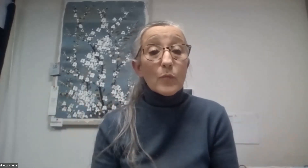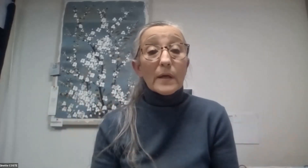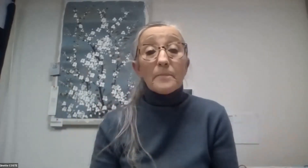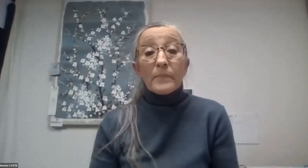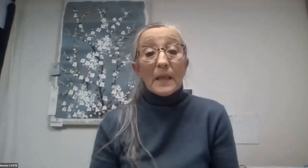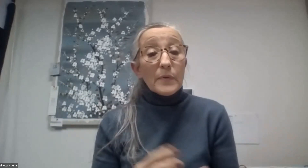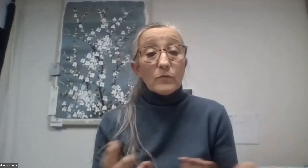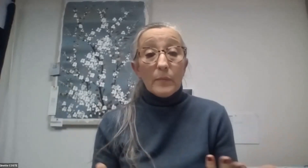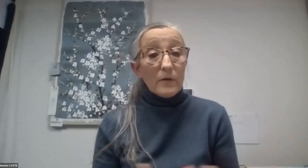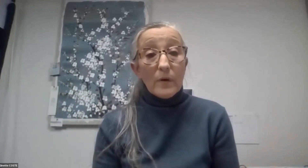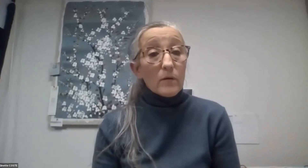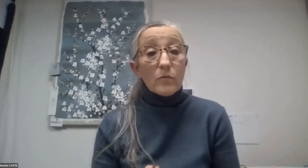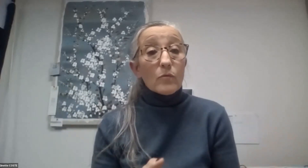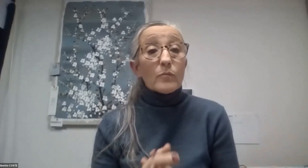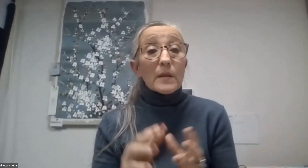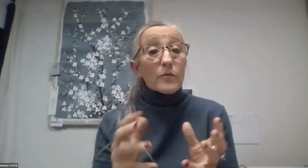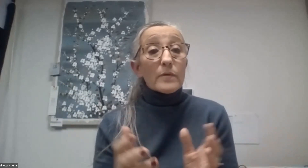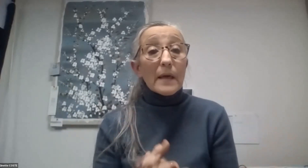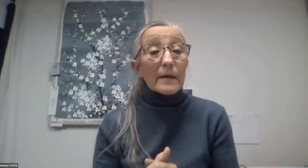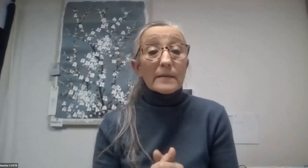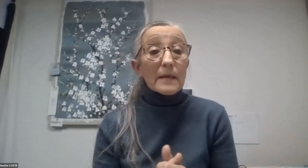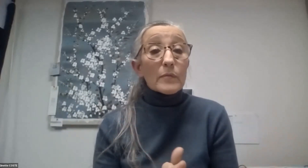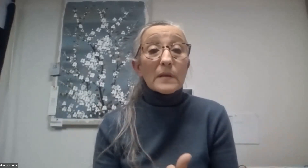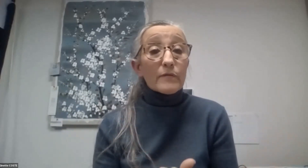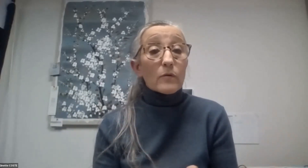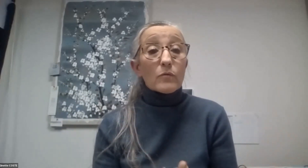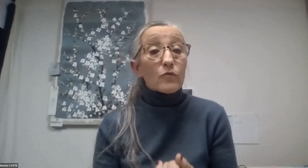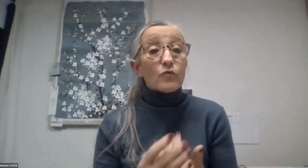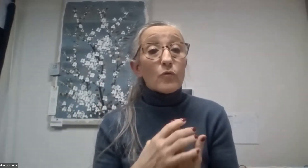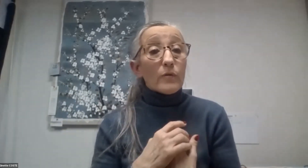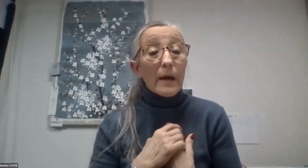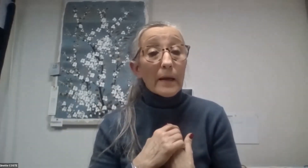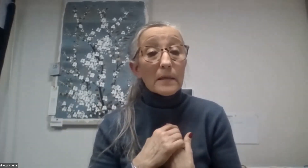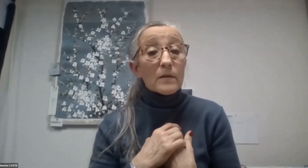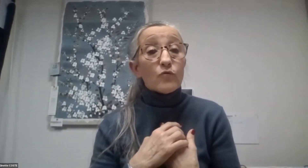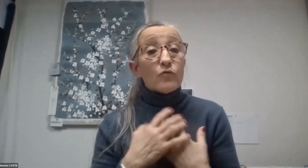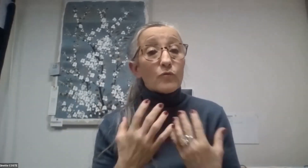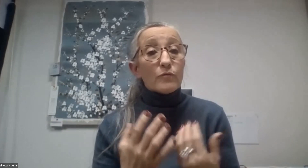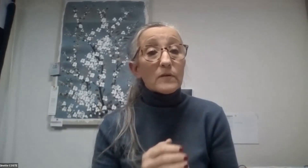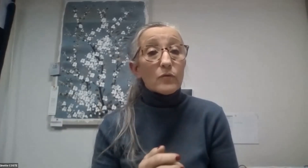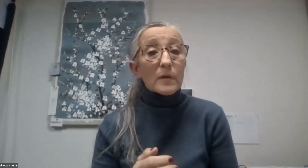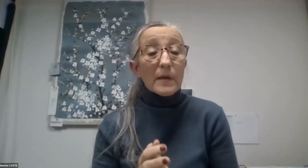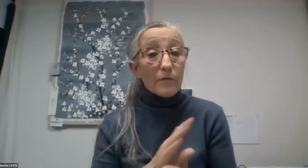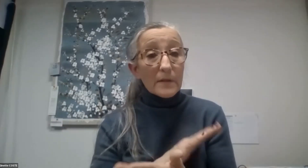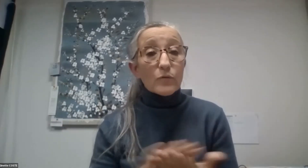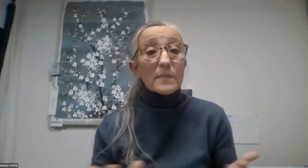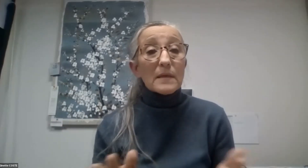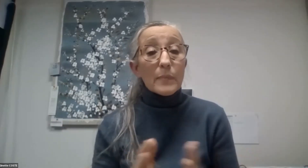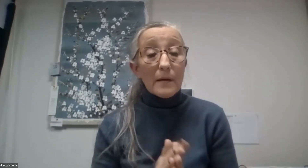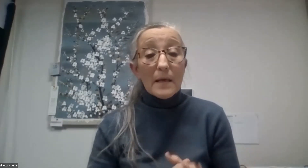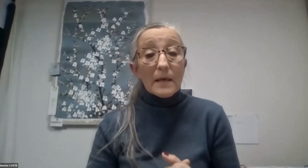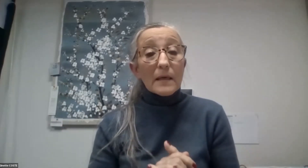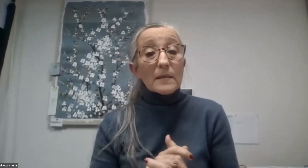et bien élaborées. Et puis, on s'aperçoit qu'au milieu, il y a un grain de sable qui fait que tout ce que l'on a acquis, toutes nos convictions, eh bien, en fait,